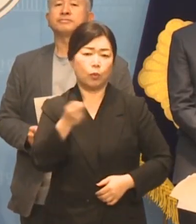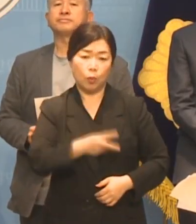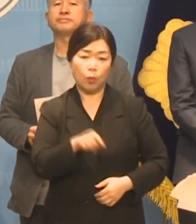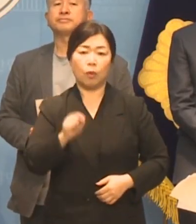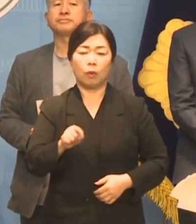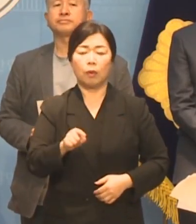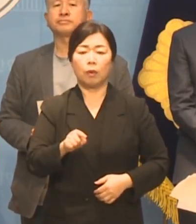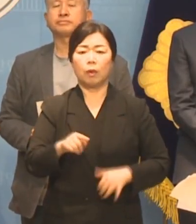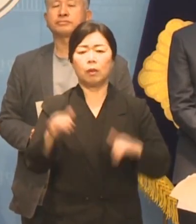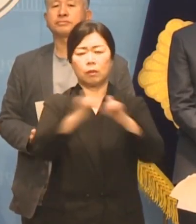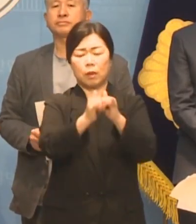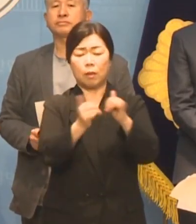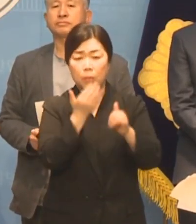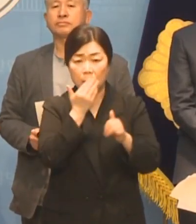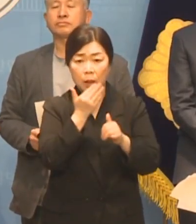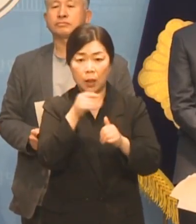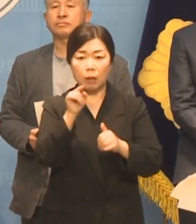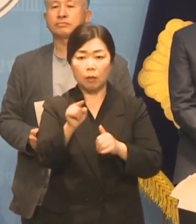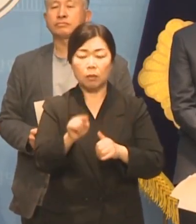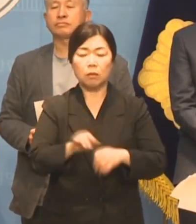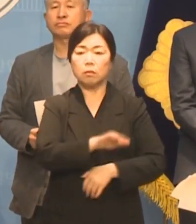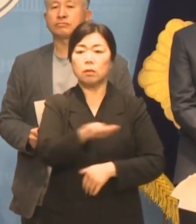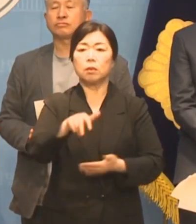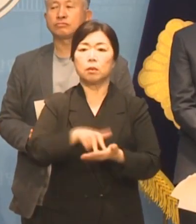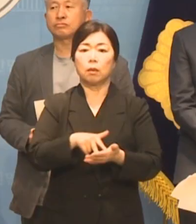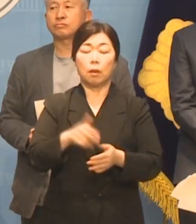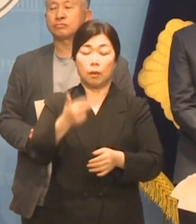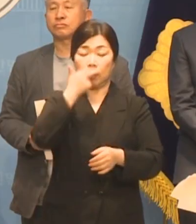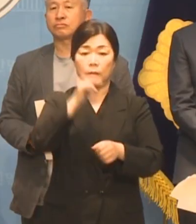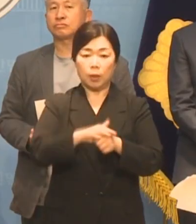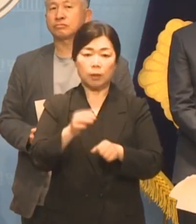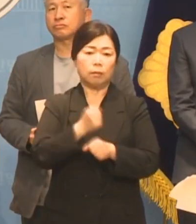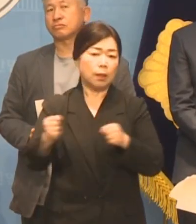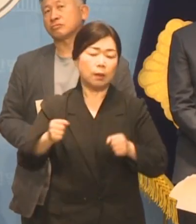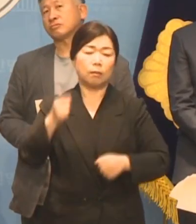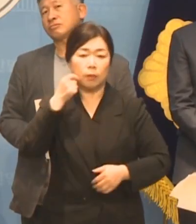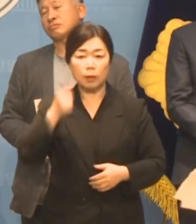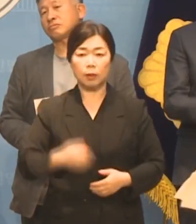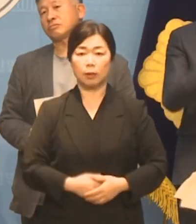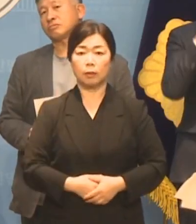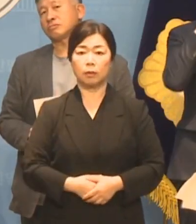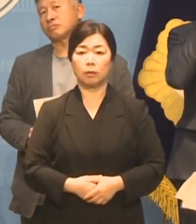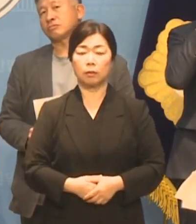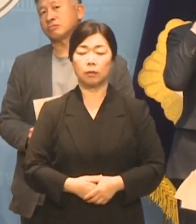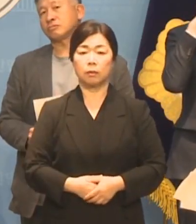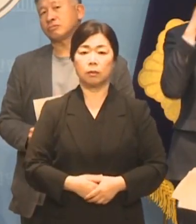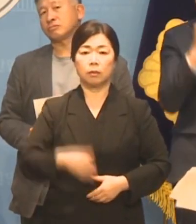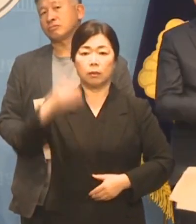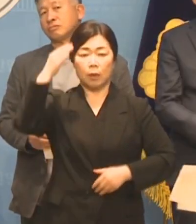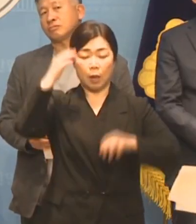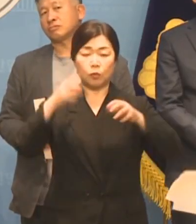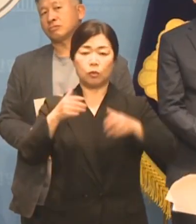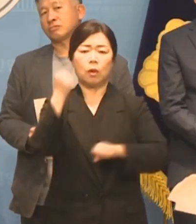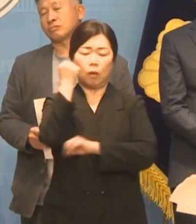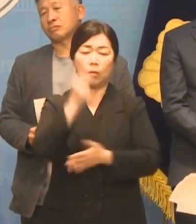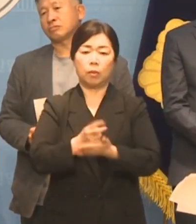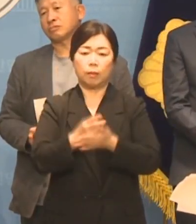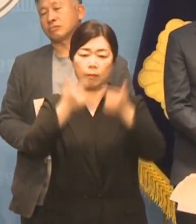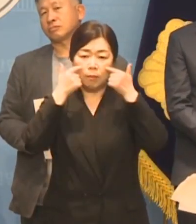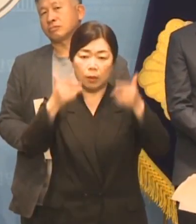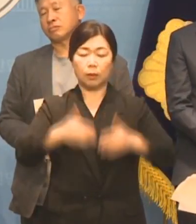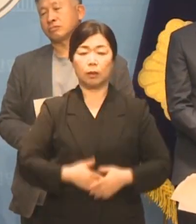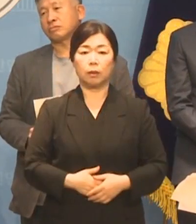되풀이될 수 있다는 현실을 우리는 지금 똑똑히 보고 있습니다. 대한민국 헌법은 명확합니다.